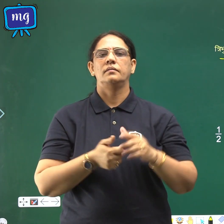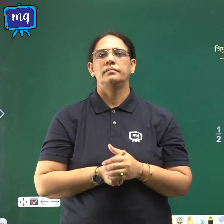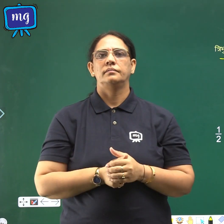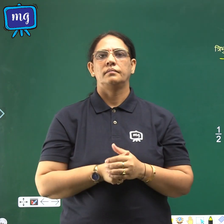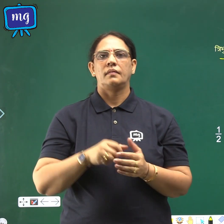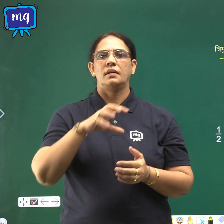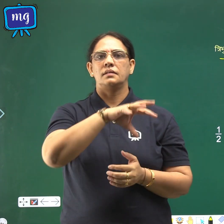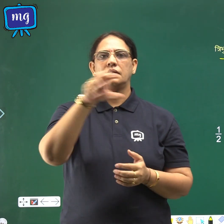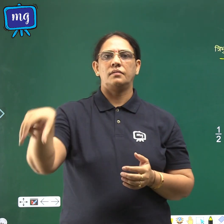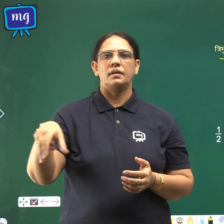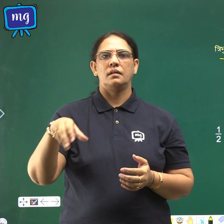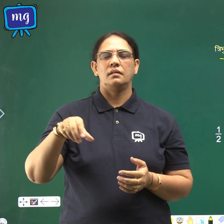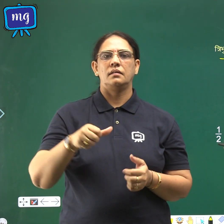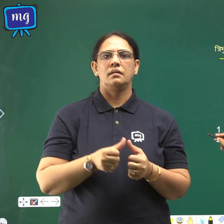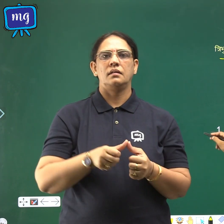क्षेत्रफल